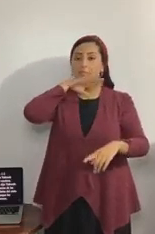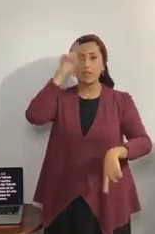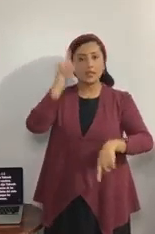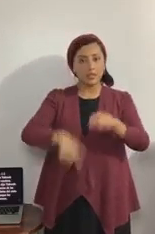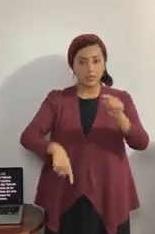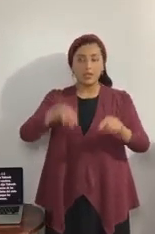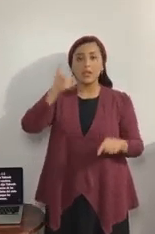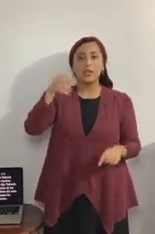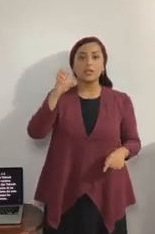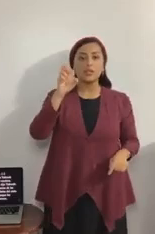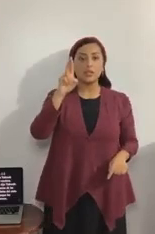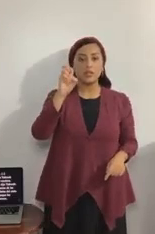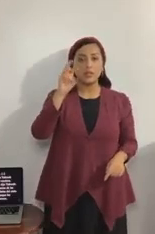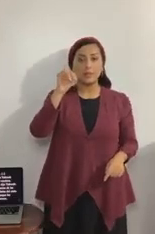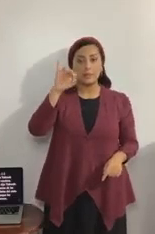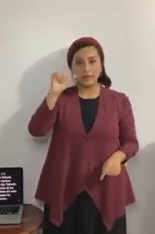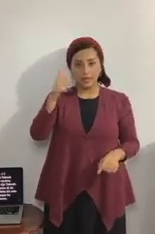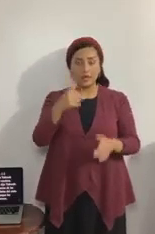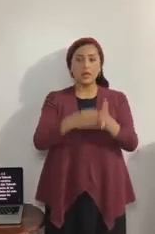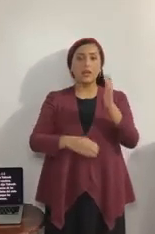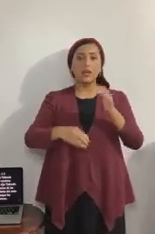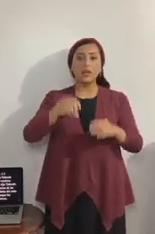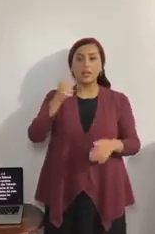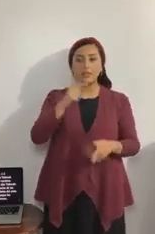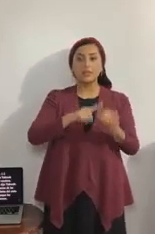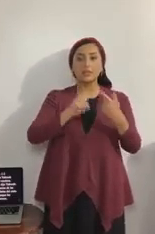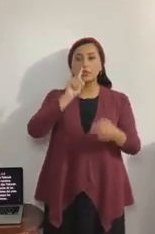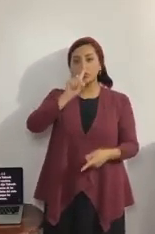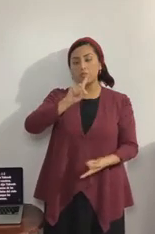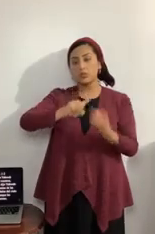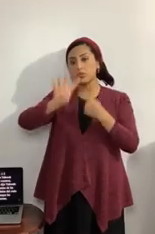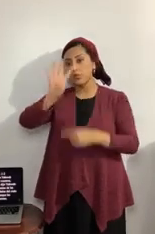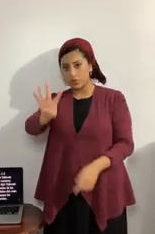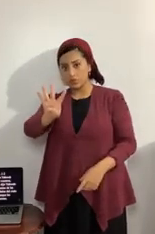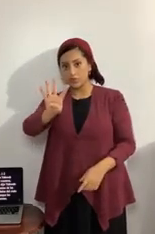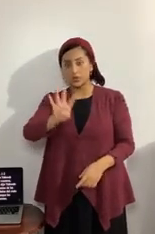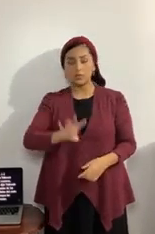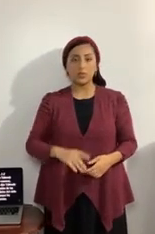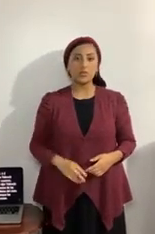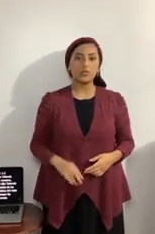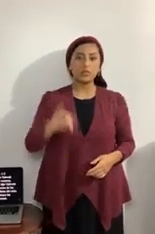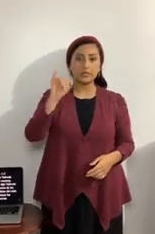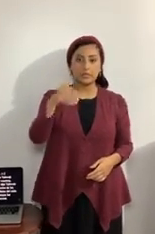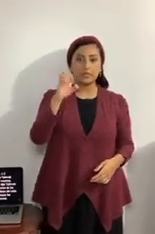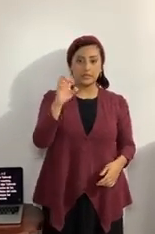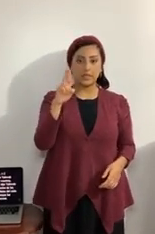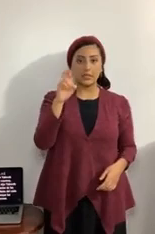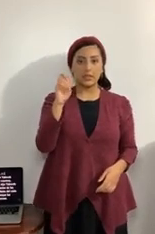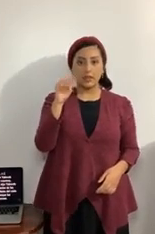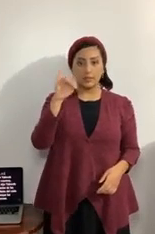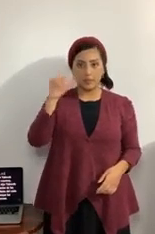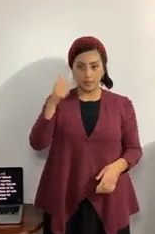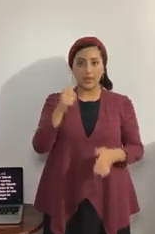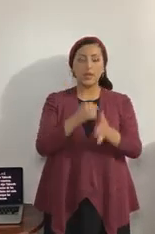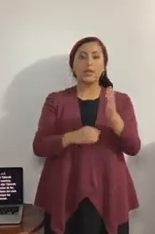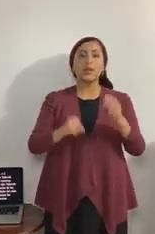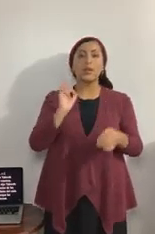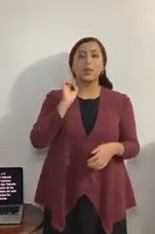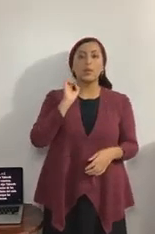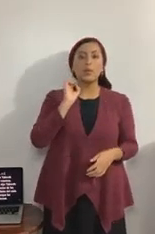Jeremías 10, verso 1 al 4. Jeremías Jeremías 10, verso 1 al 4. Oíd la palabra que